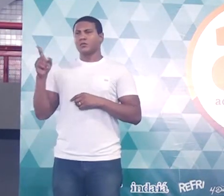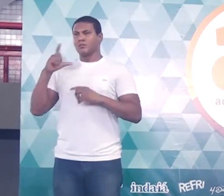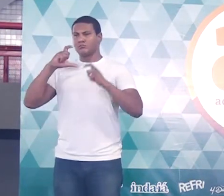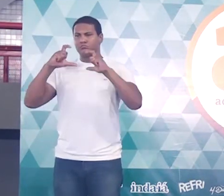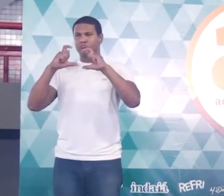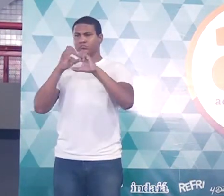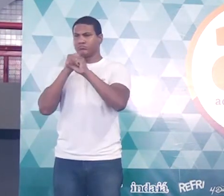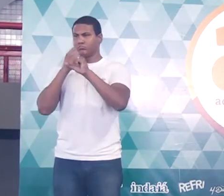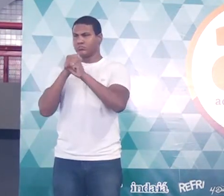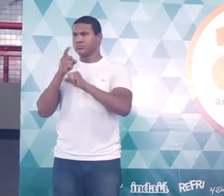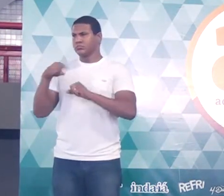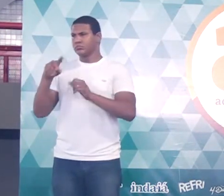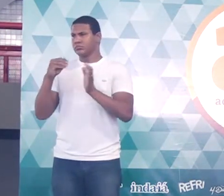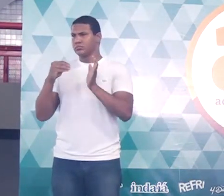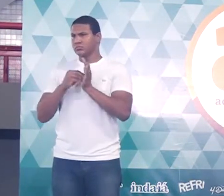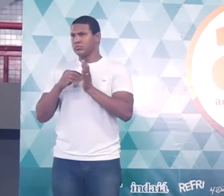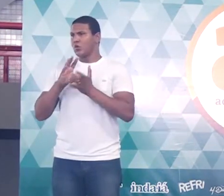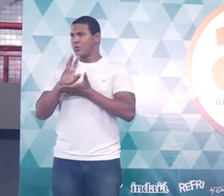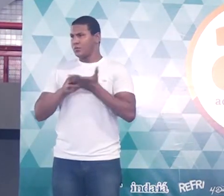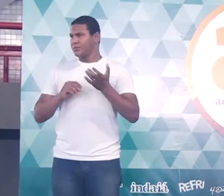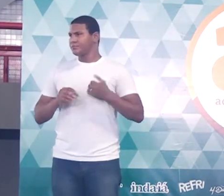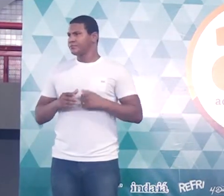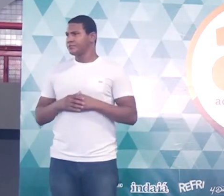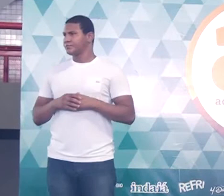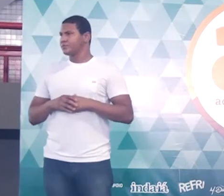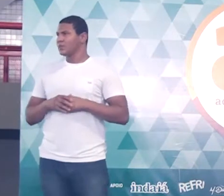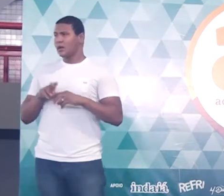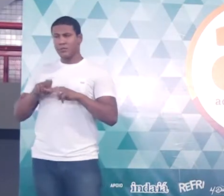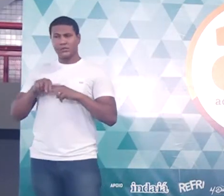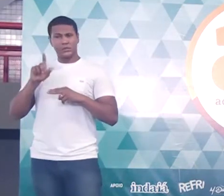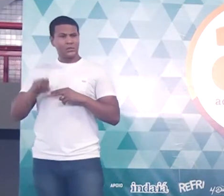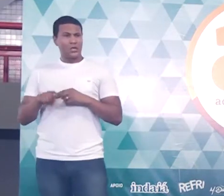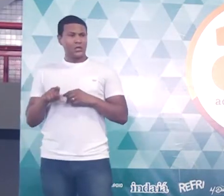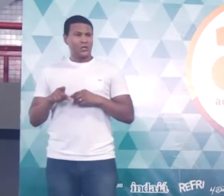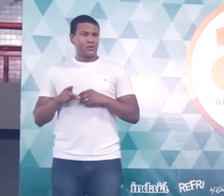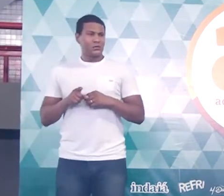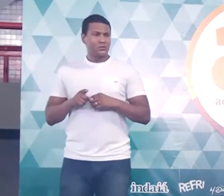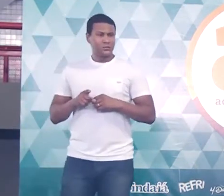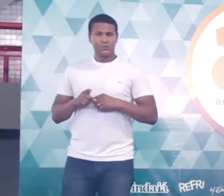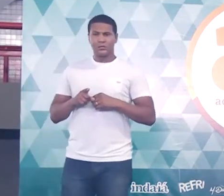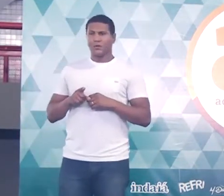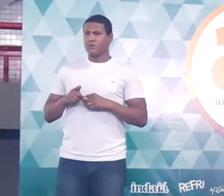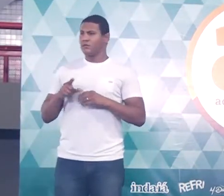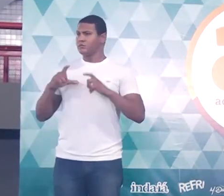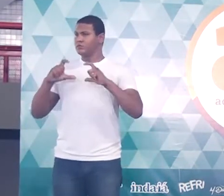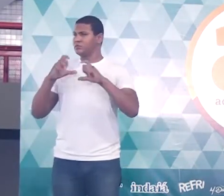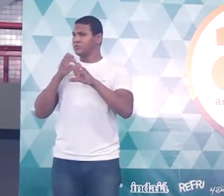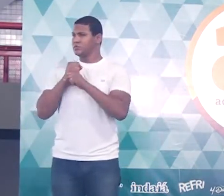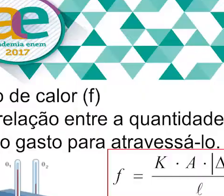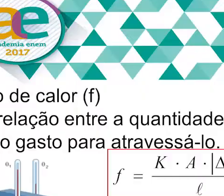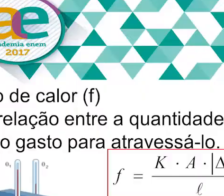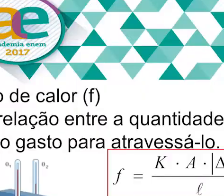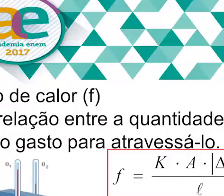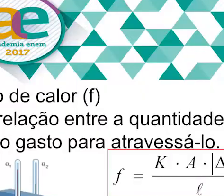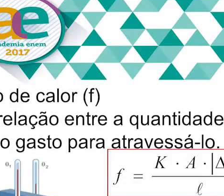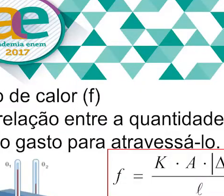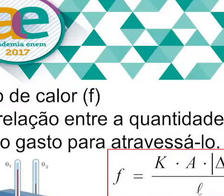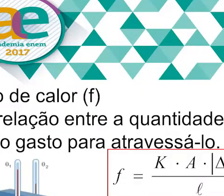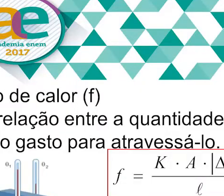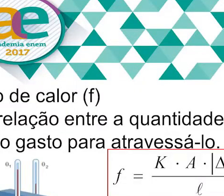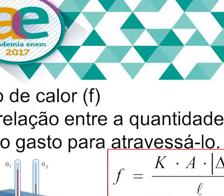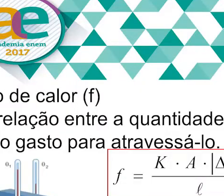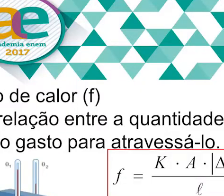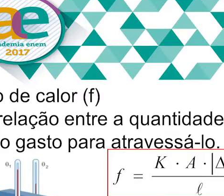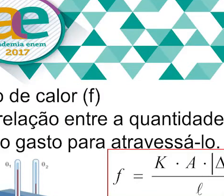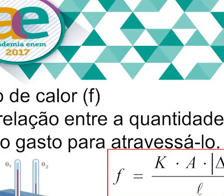vocês colocassem, tá? Embaixo tem a mesma fórmula, né? A fórmula relacionada à quantidade de calor e